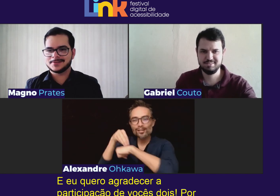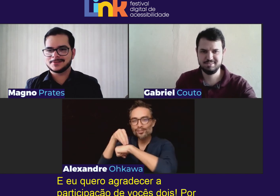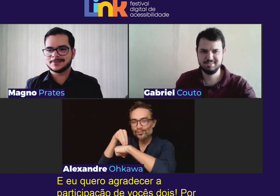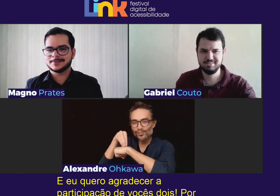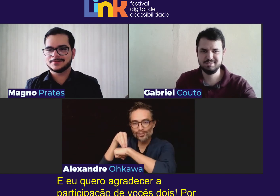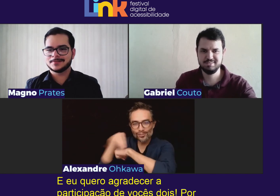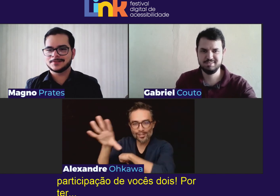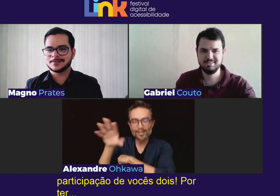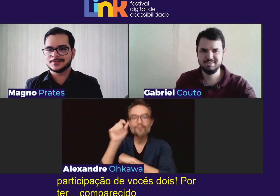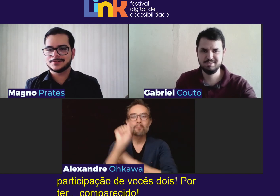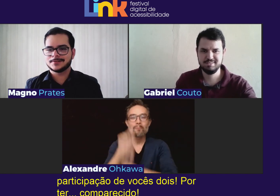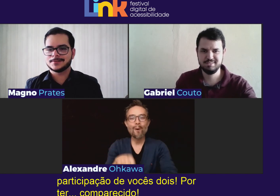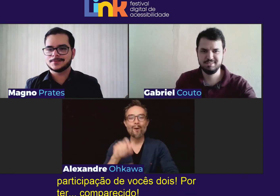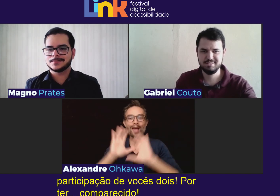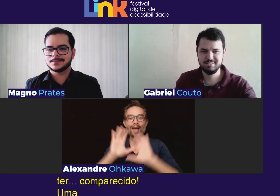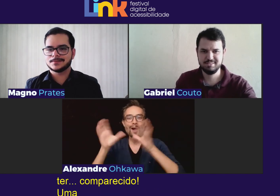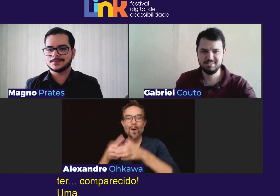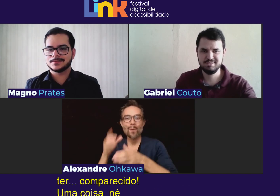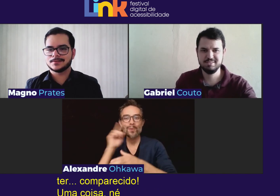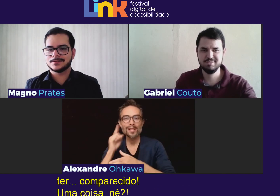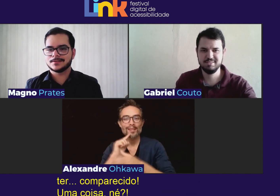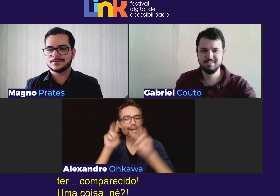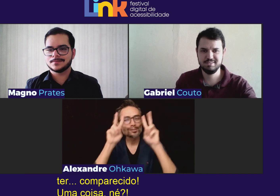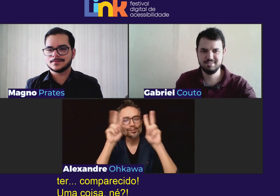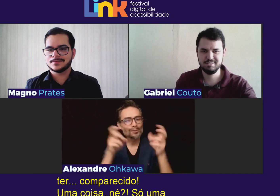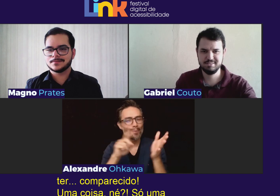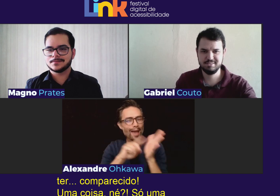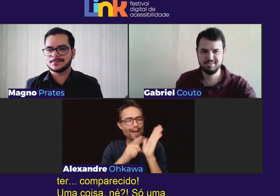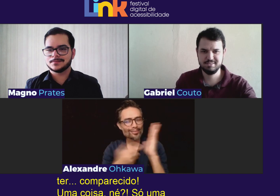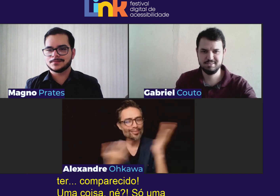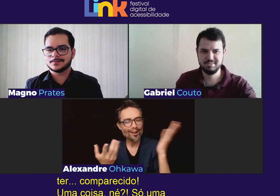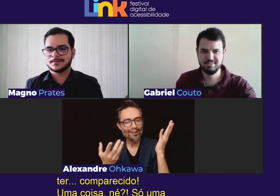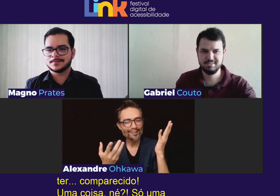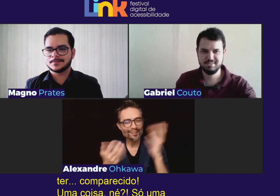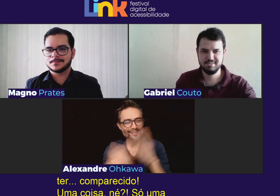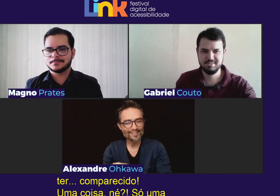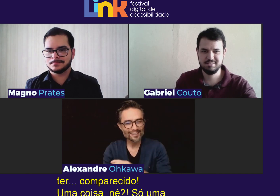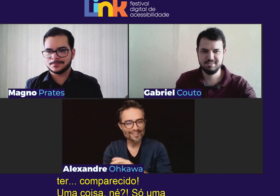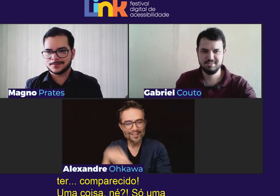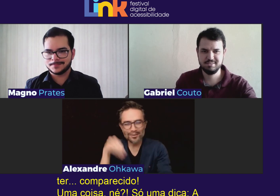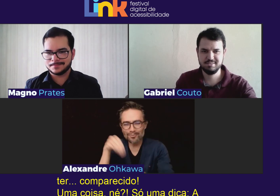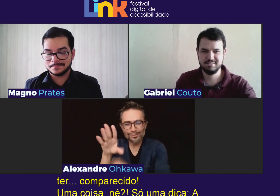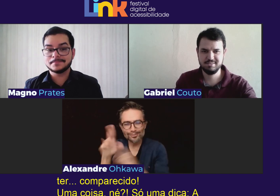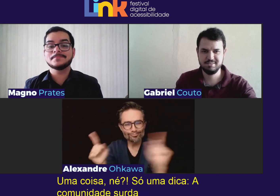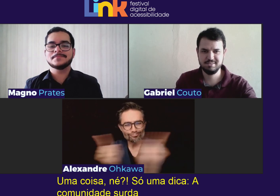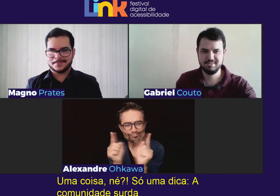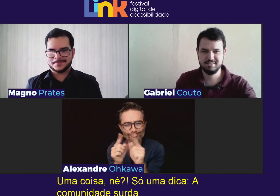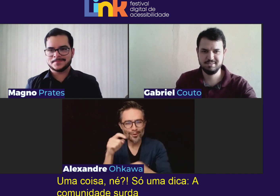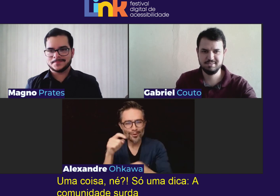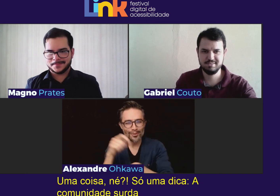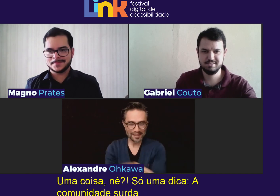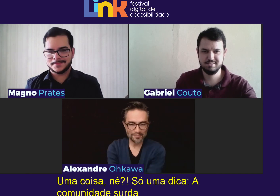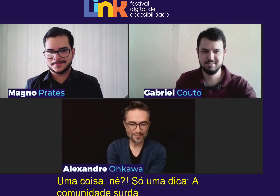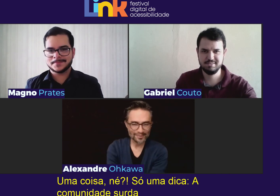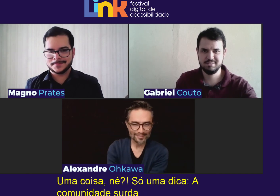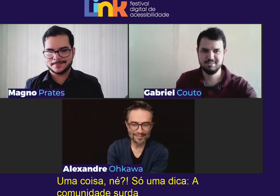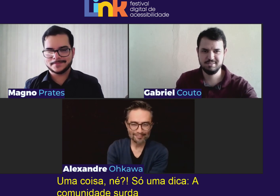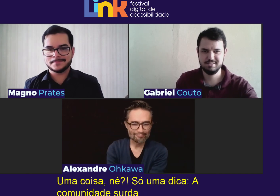coisa, né? Só uma dica. A comunidade surda, vocês querem dar uma dica